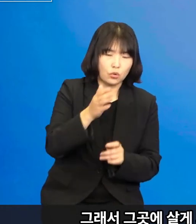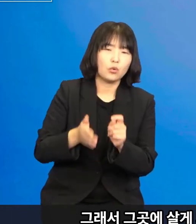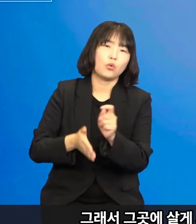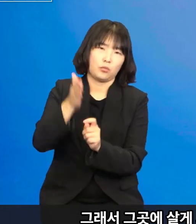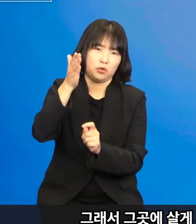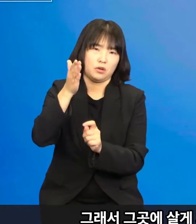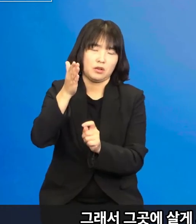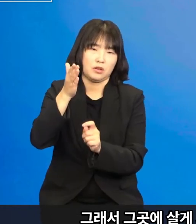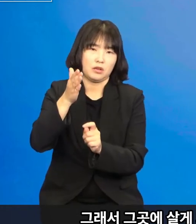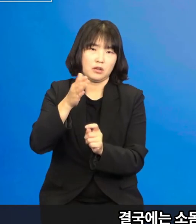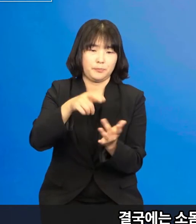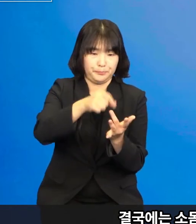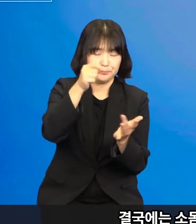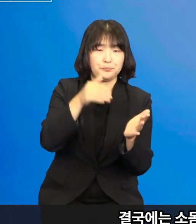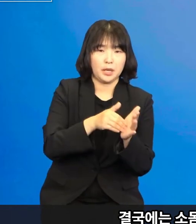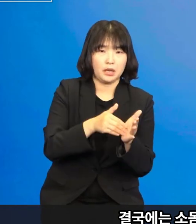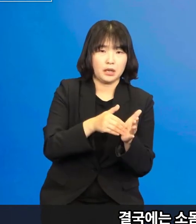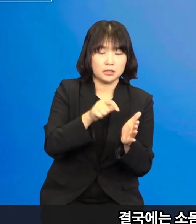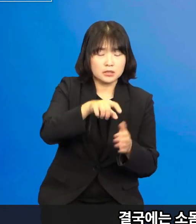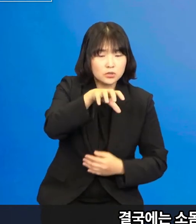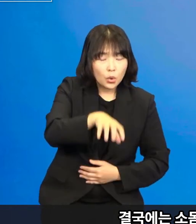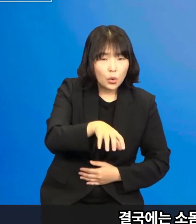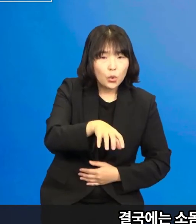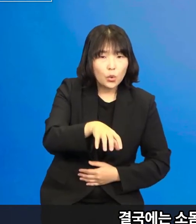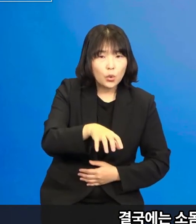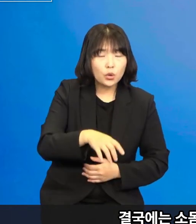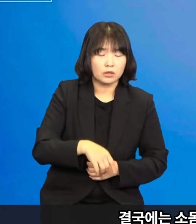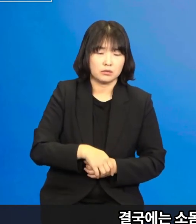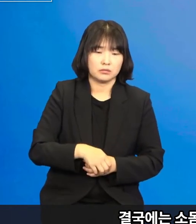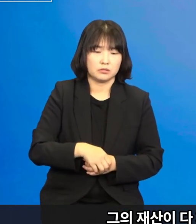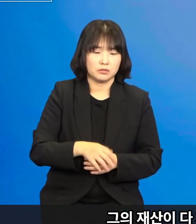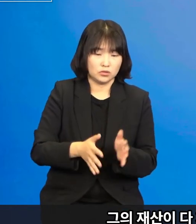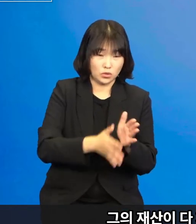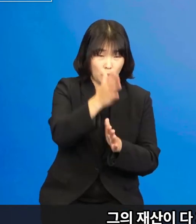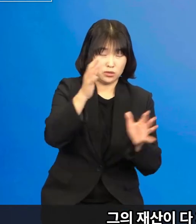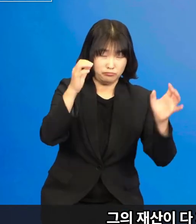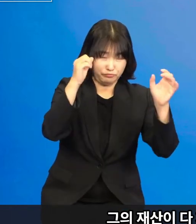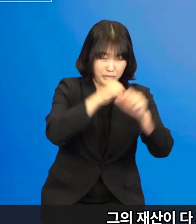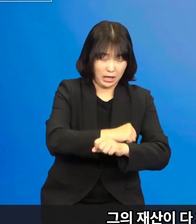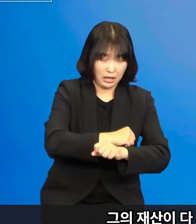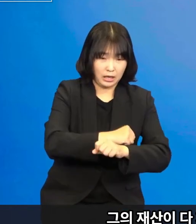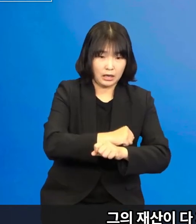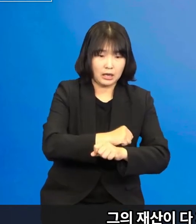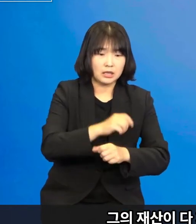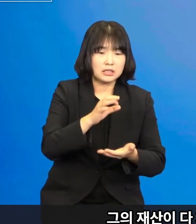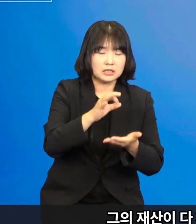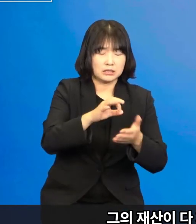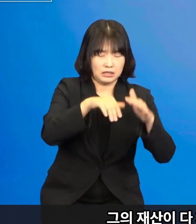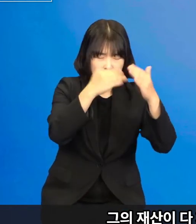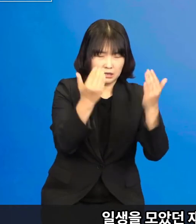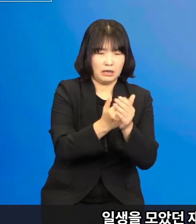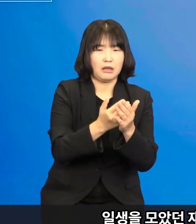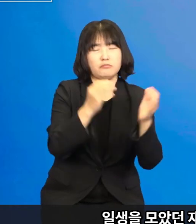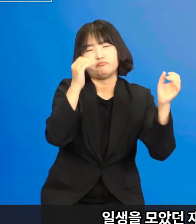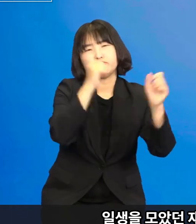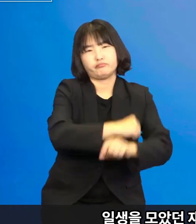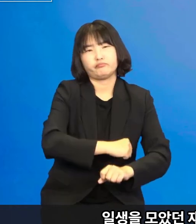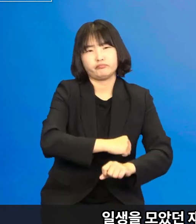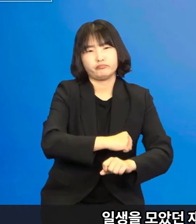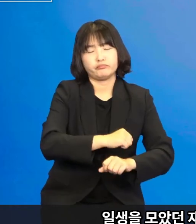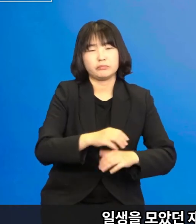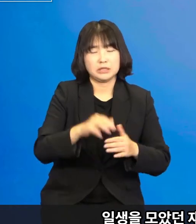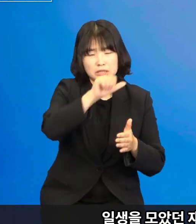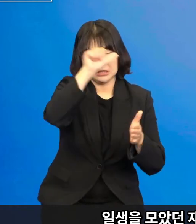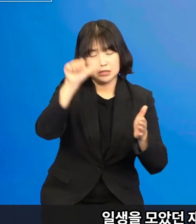그곳에 살게 되는데 여러분 잘 아시잖아요. 결국에는 소돔과 고모라가 멸하면서 그의 재산이 다 죄와 함께 사라지게 돼요. 일생을